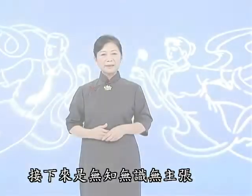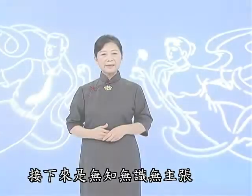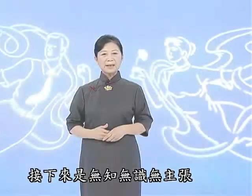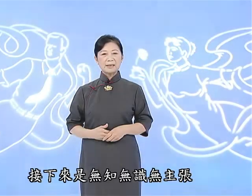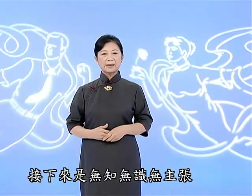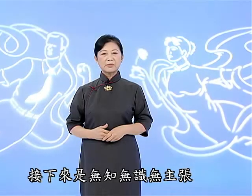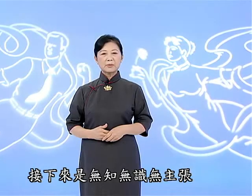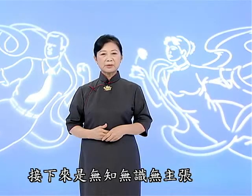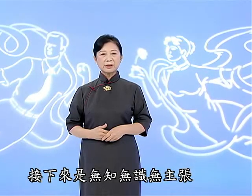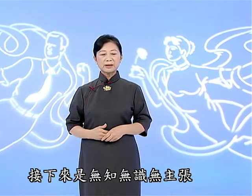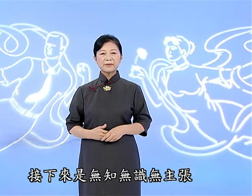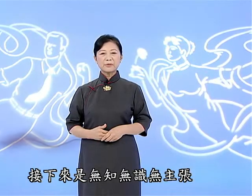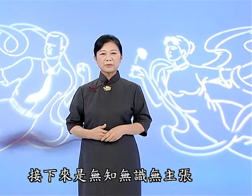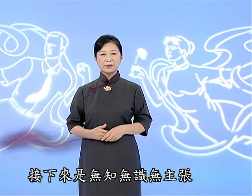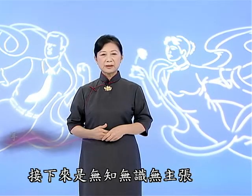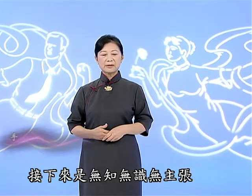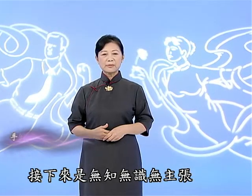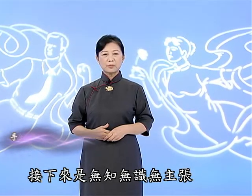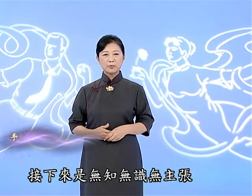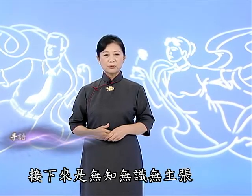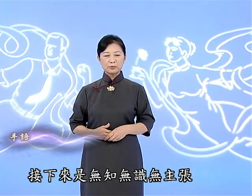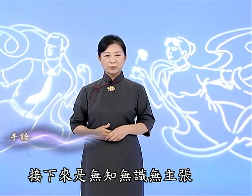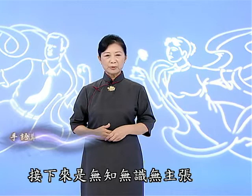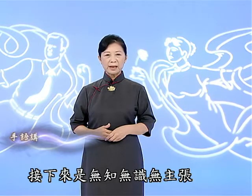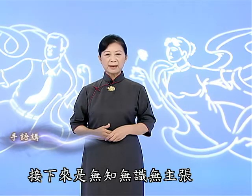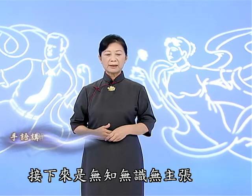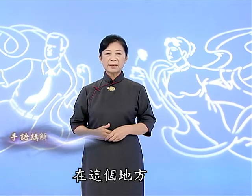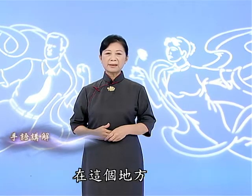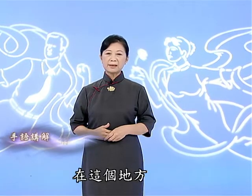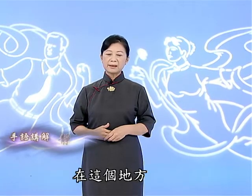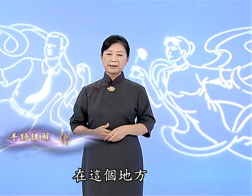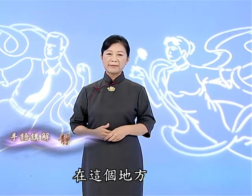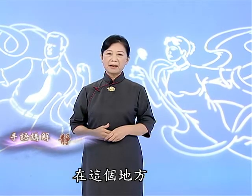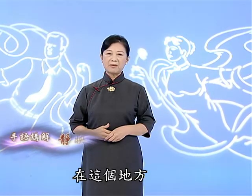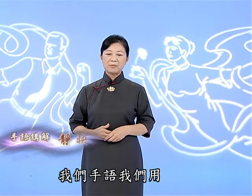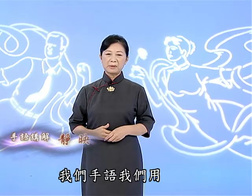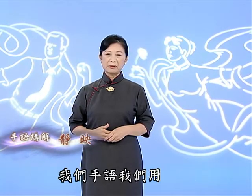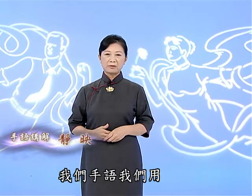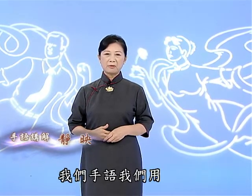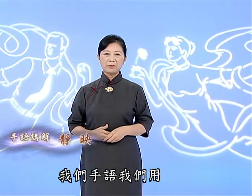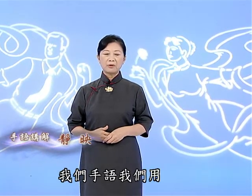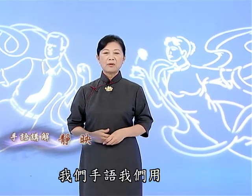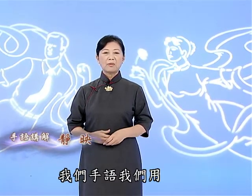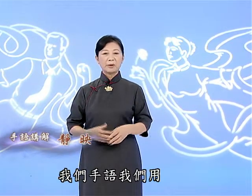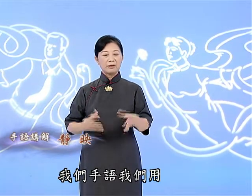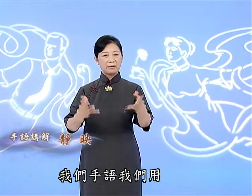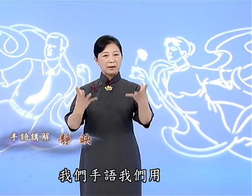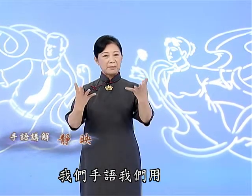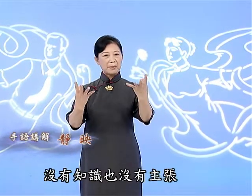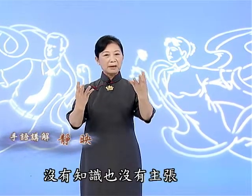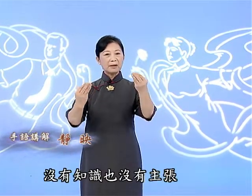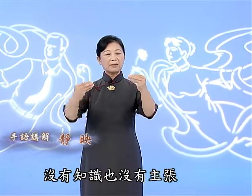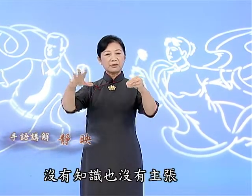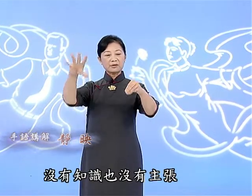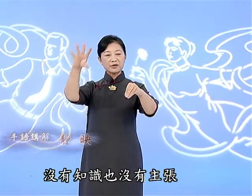接下来是无知、无事、无主张。那在这个地方，我们的手语我们用没有知